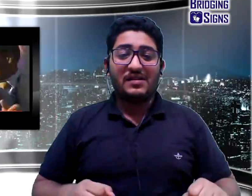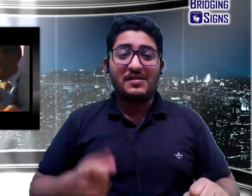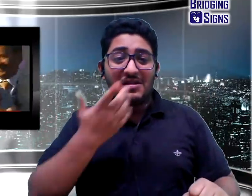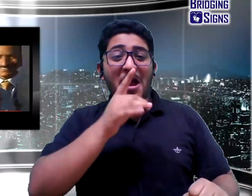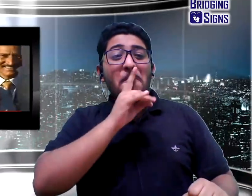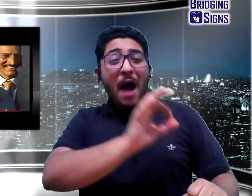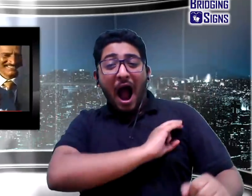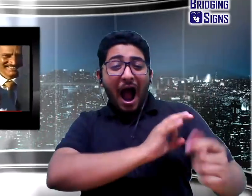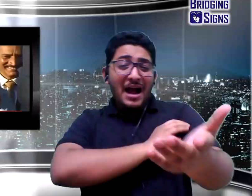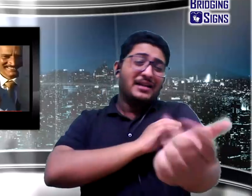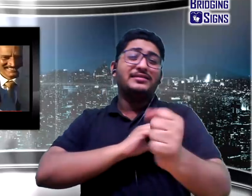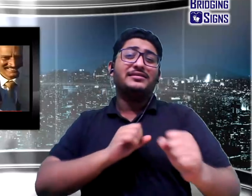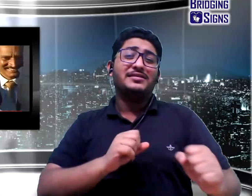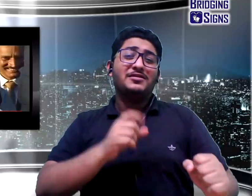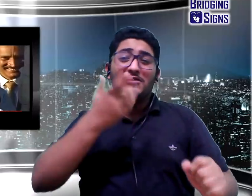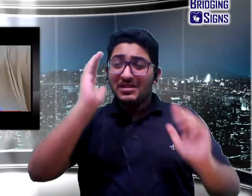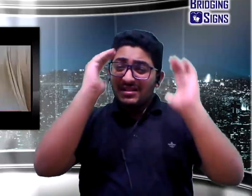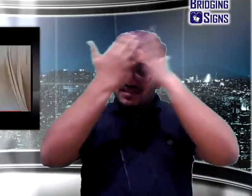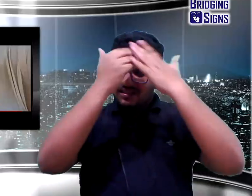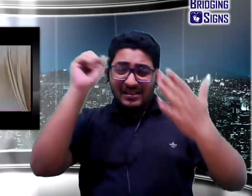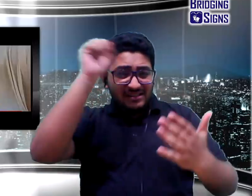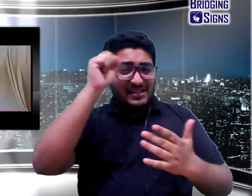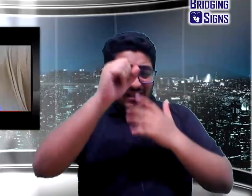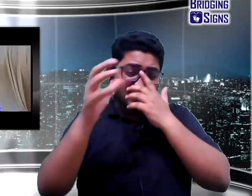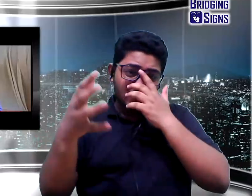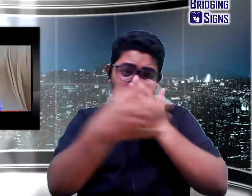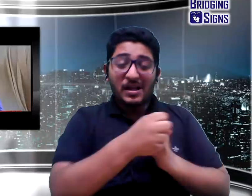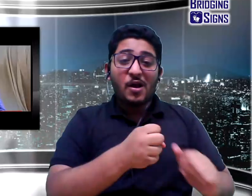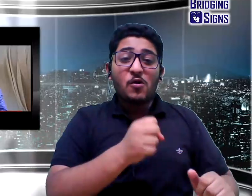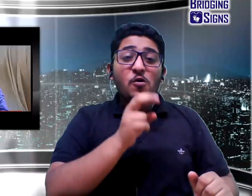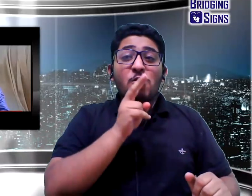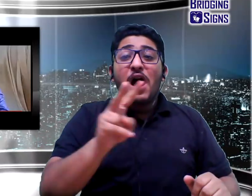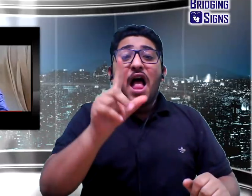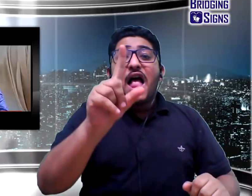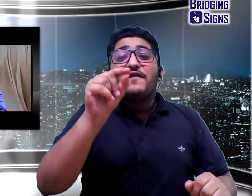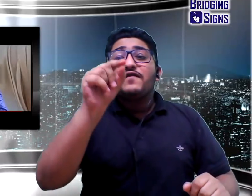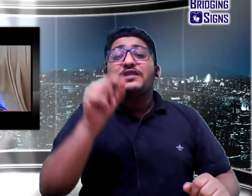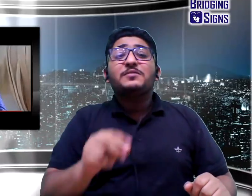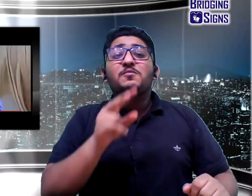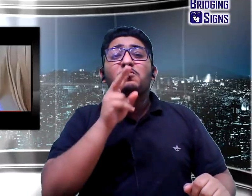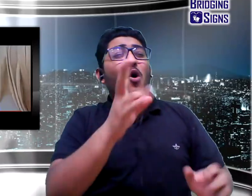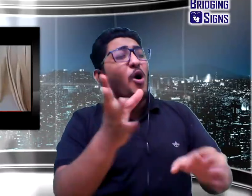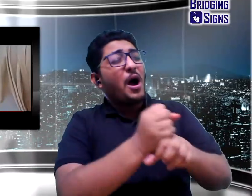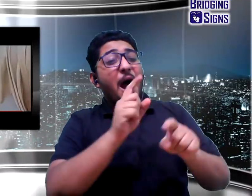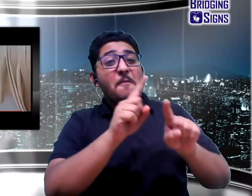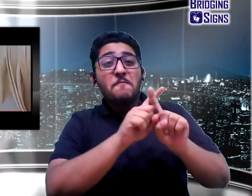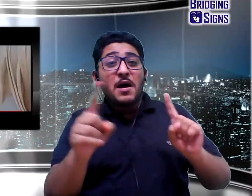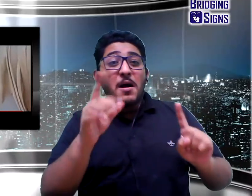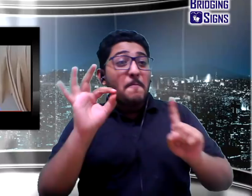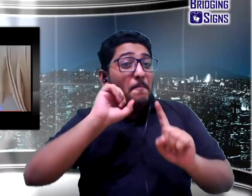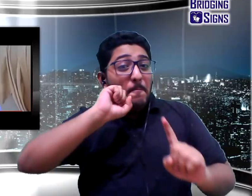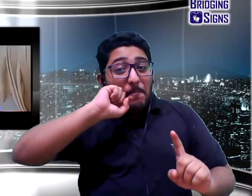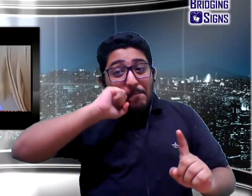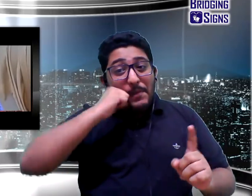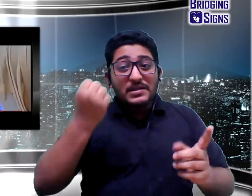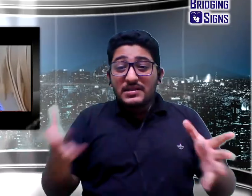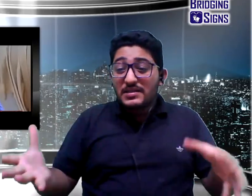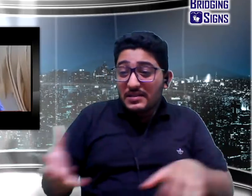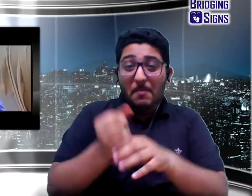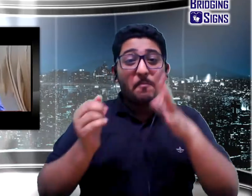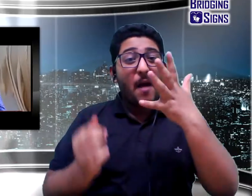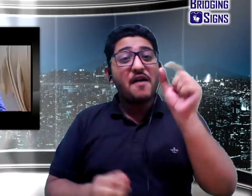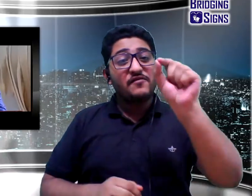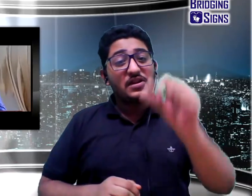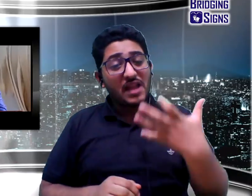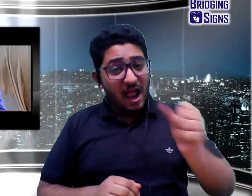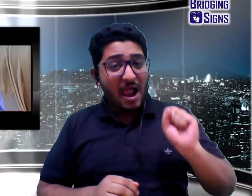एहसान सिख कौम जड़ी 1% है लेकिन जिदा दबदबा 50% च है।